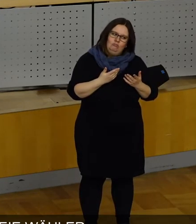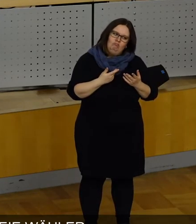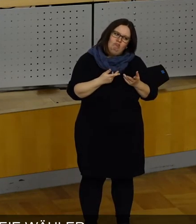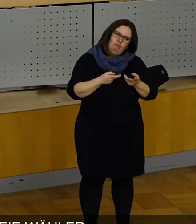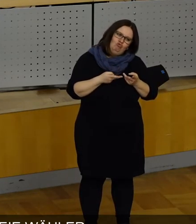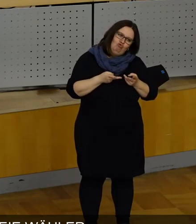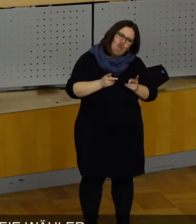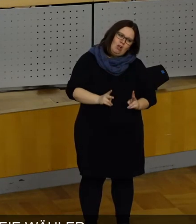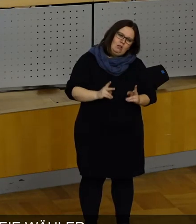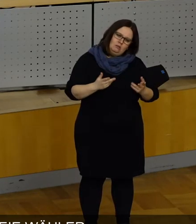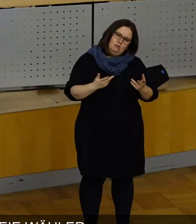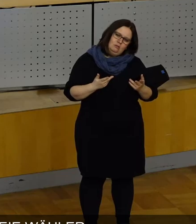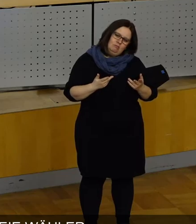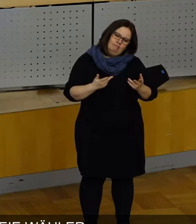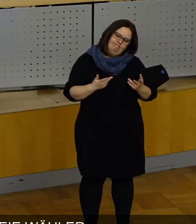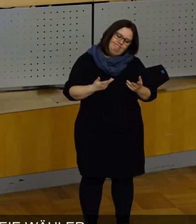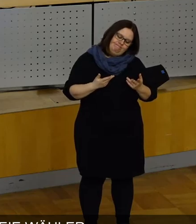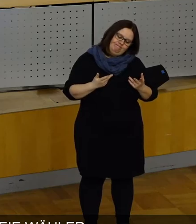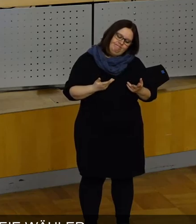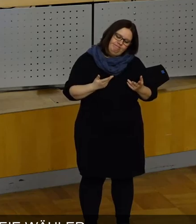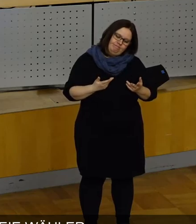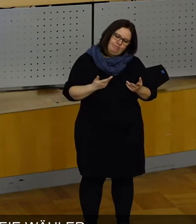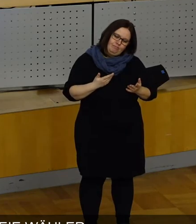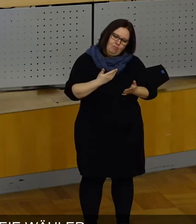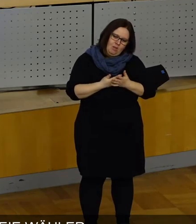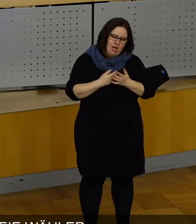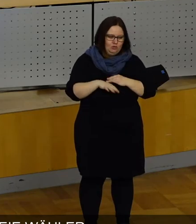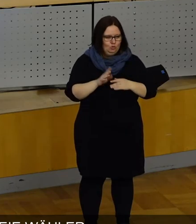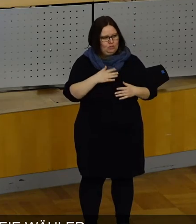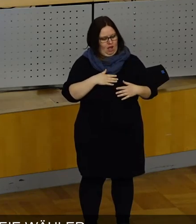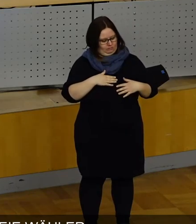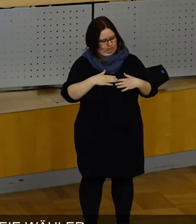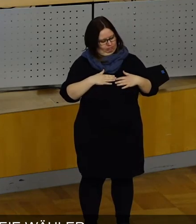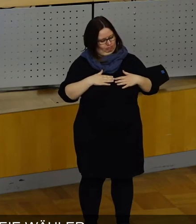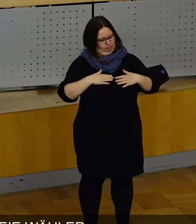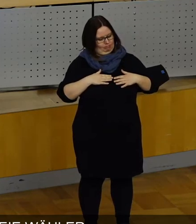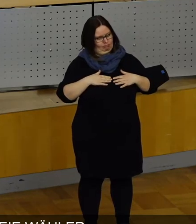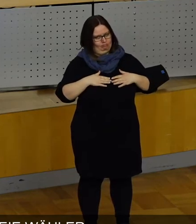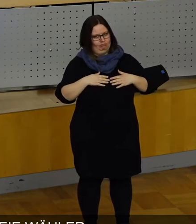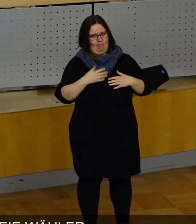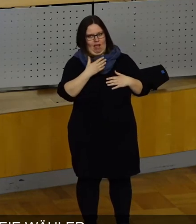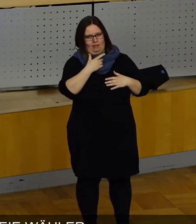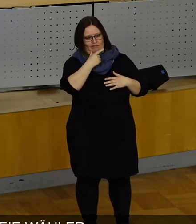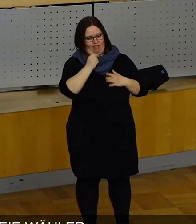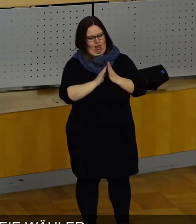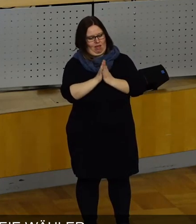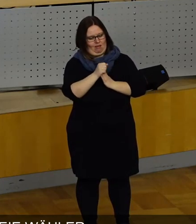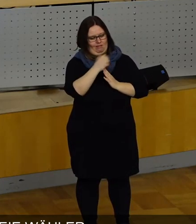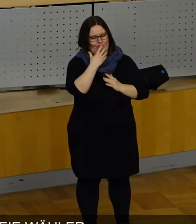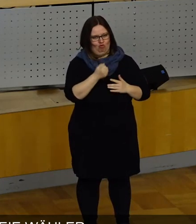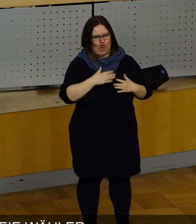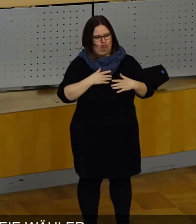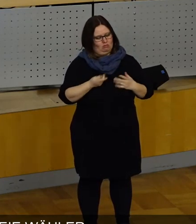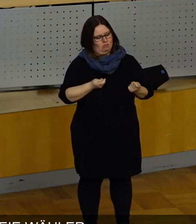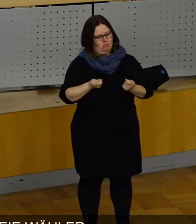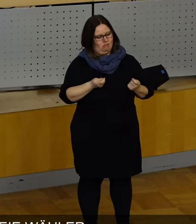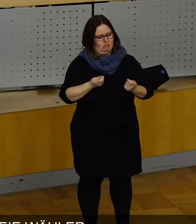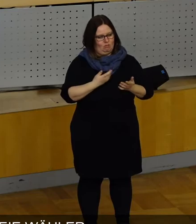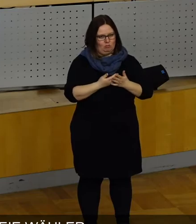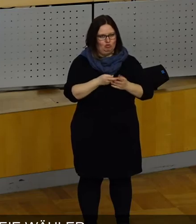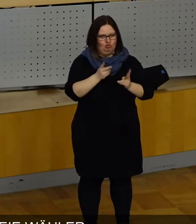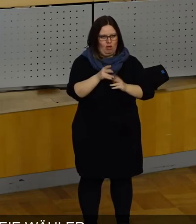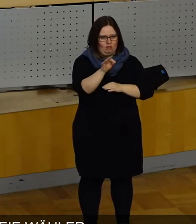Dingen Spielfeld von demjenigen, der einen eigenen Gestaltungswillen hat. Spielfeld des Gestaltungswillens von